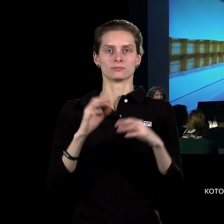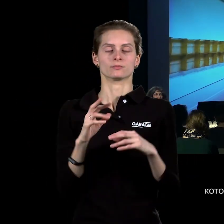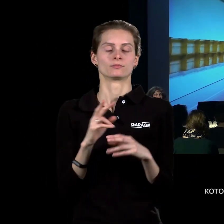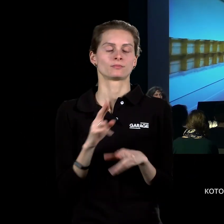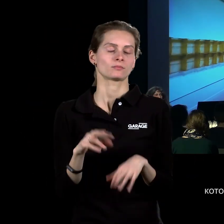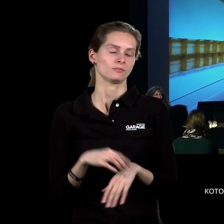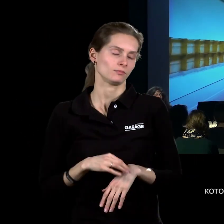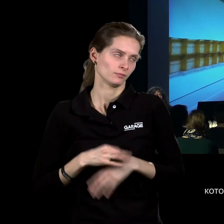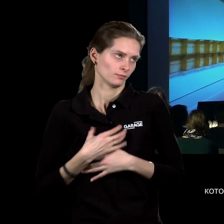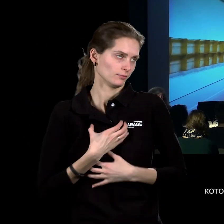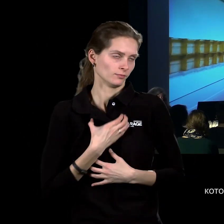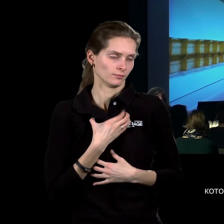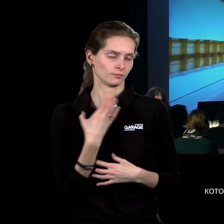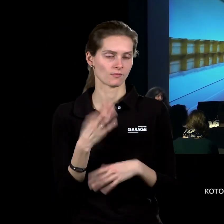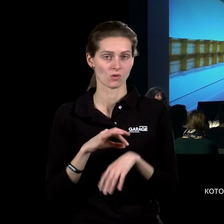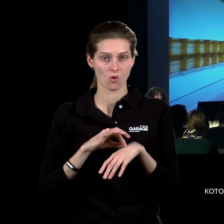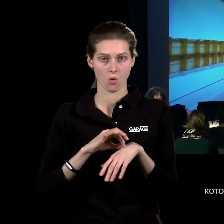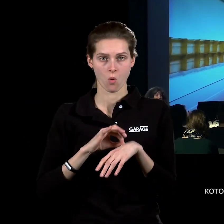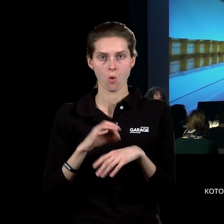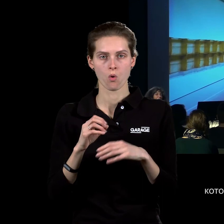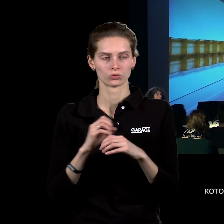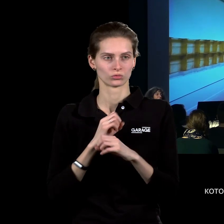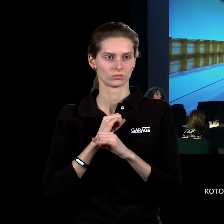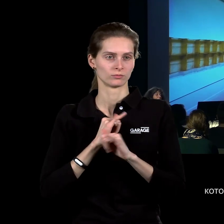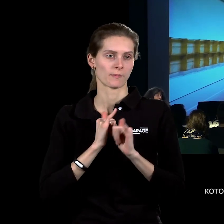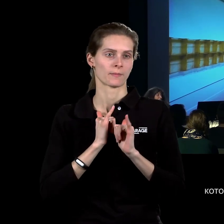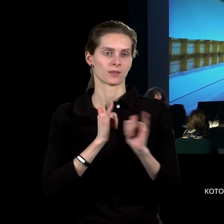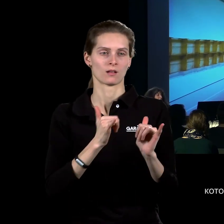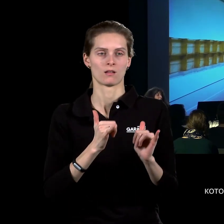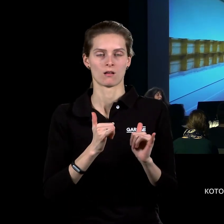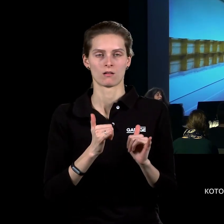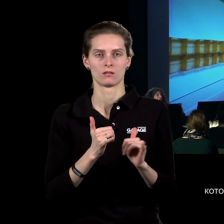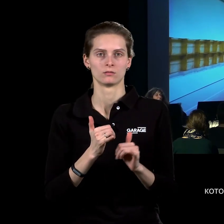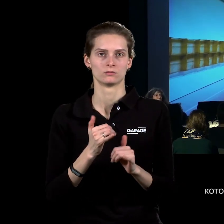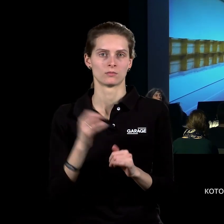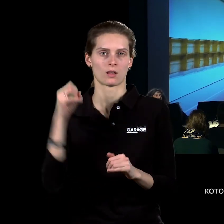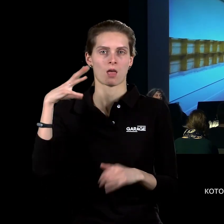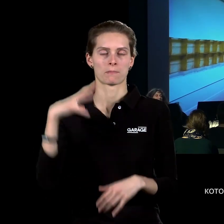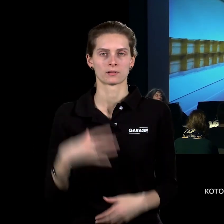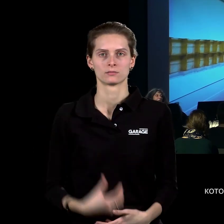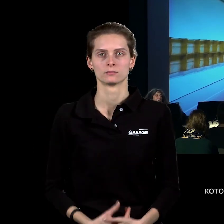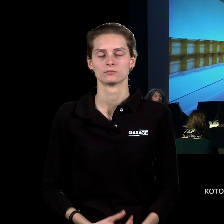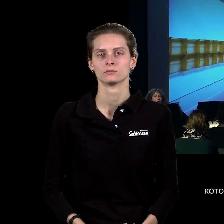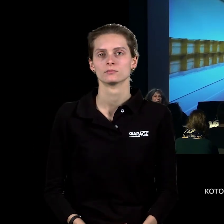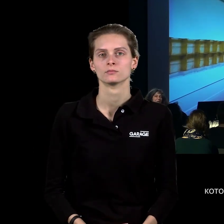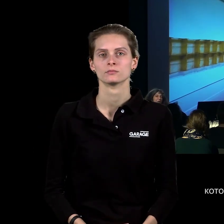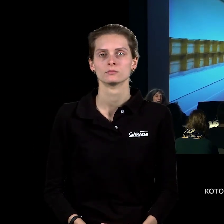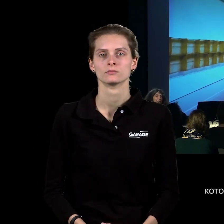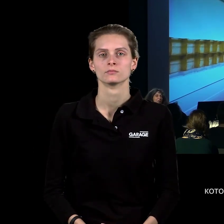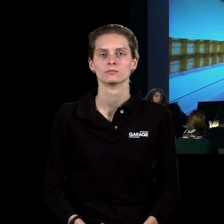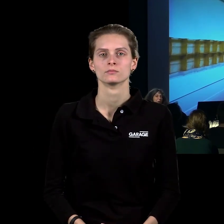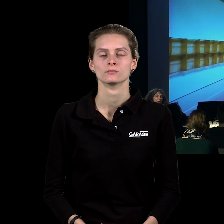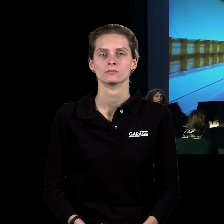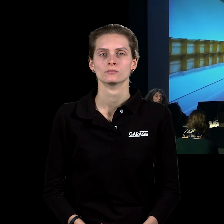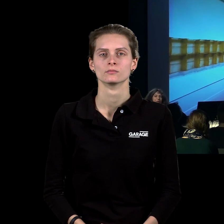которое пустили на изготовление человеческого тела, живого человеческой кожи, которые пустили на изготовление каких-то